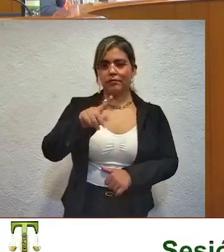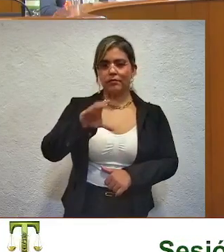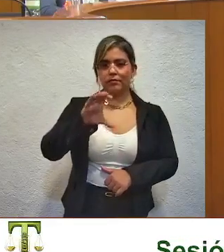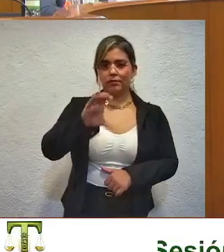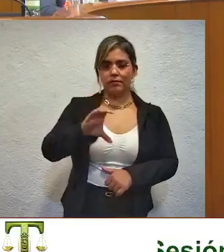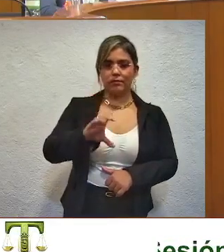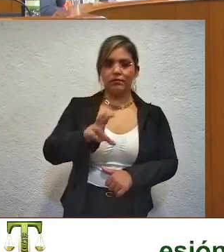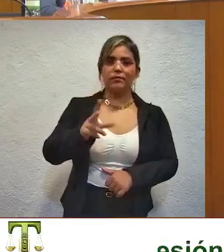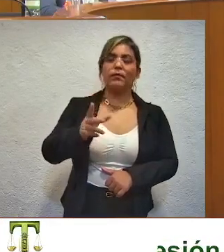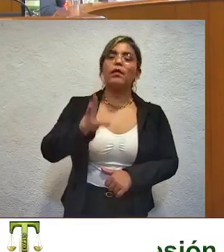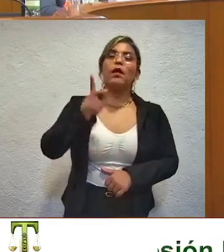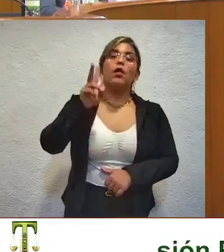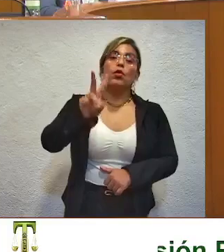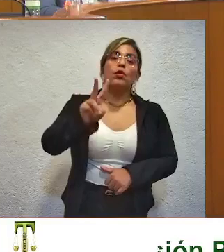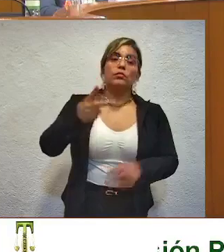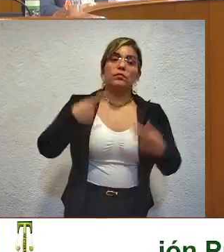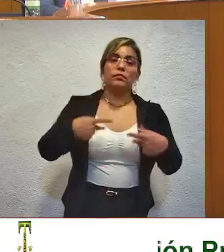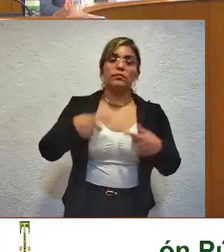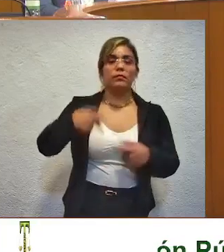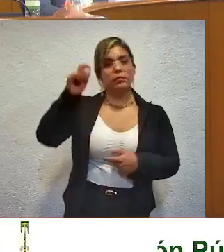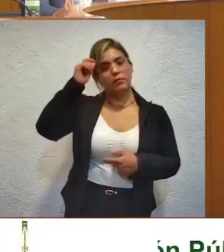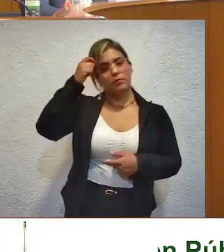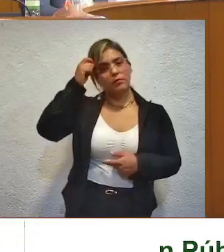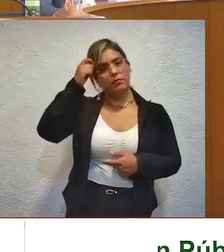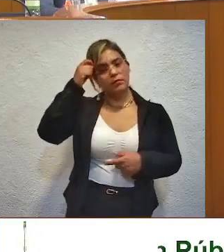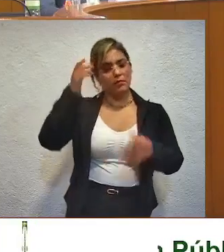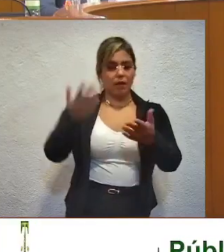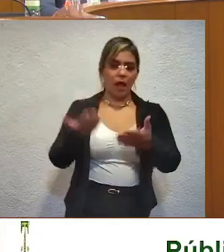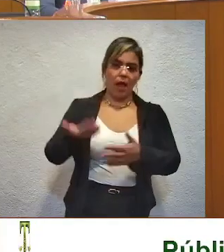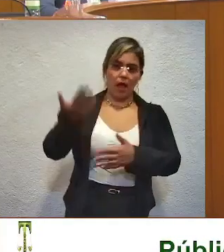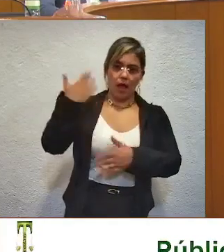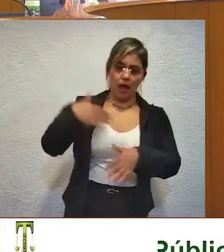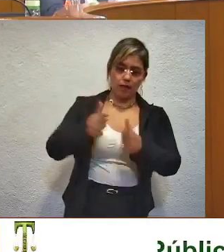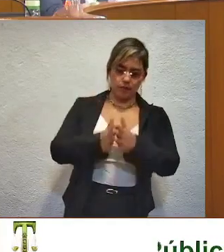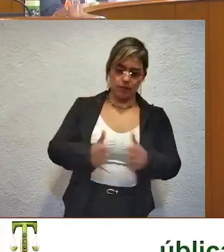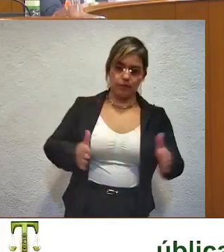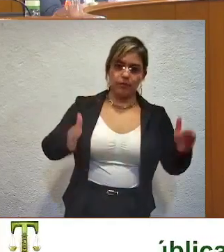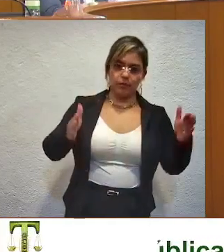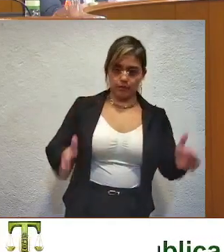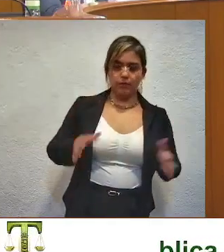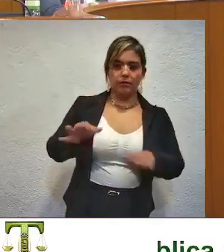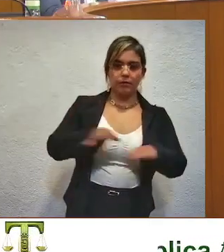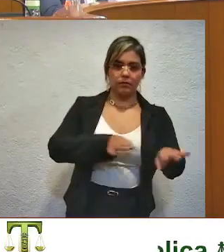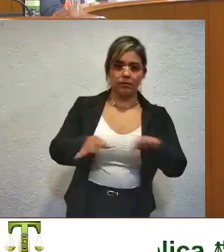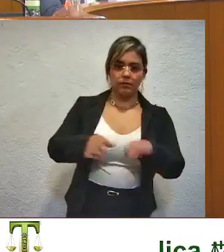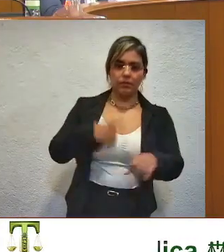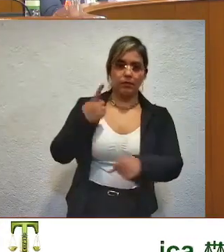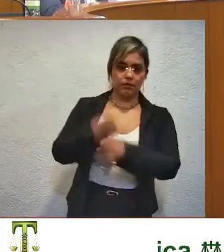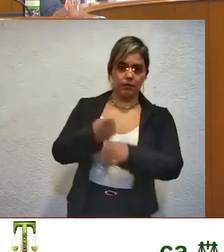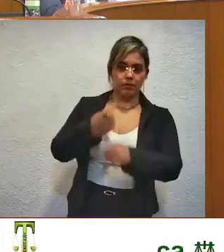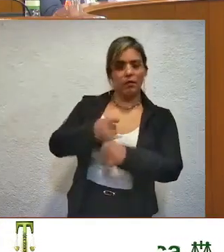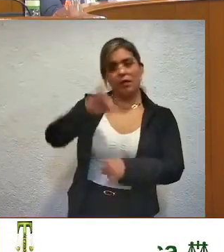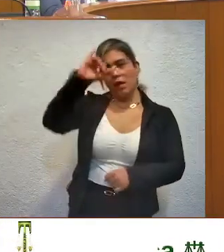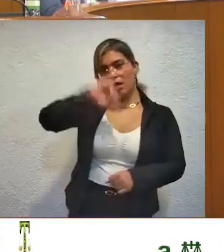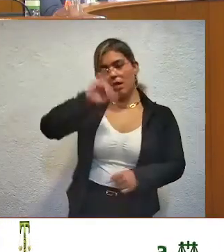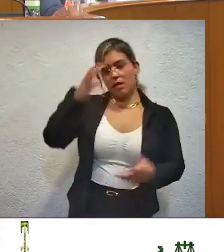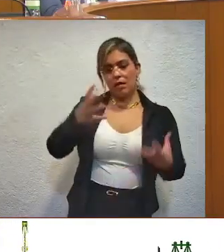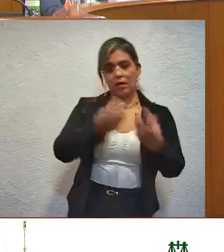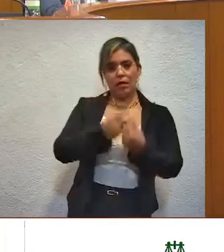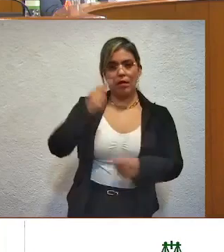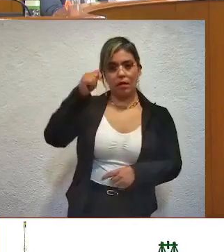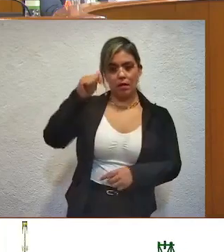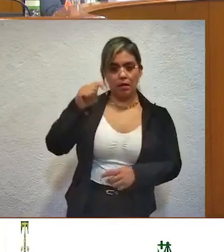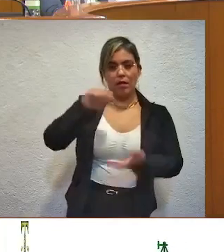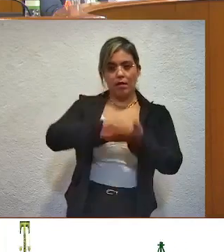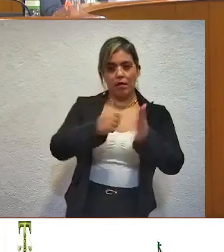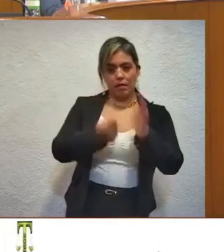ex servidoras públicas quienes durante el tiempo que sostuvieron la relación laboral, la primera de ellas fungió como jefa de unidad técnica adscrita